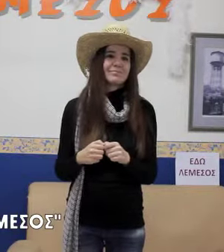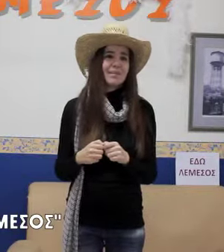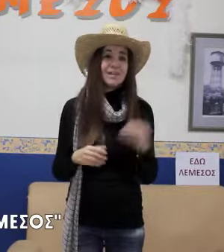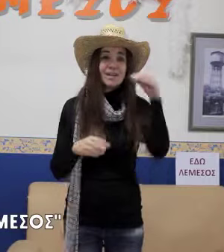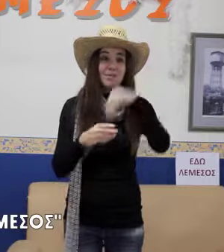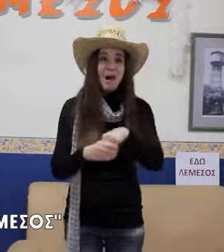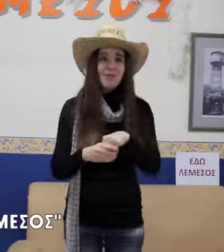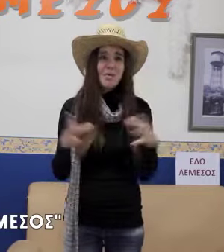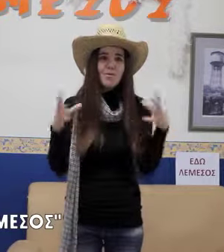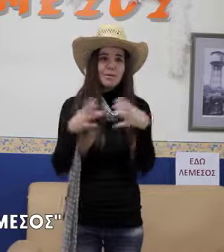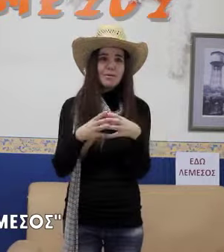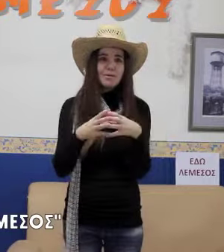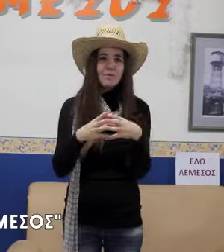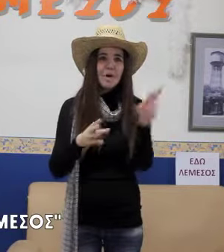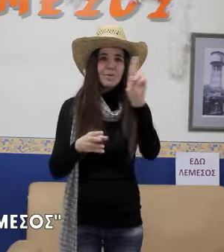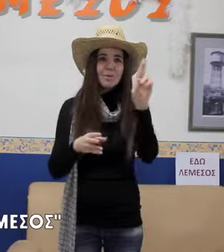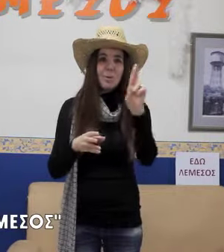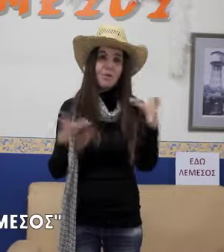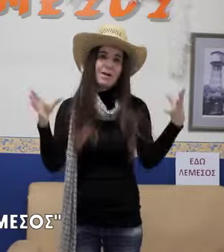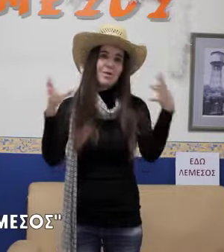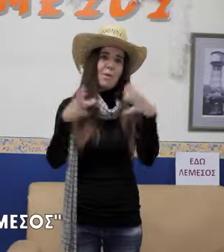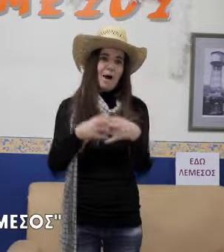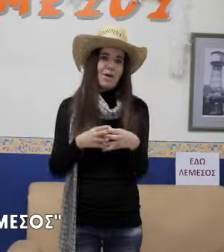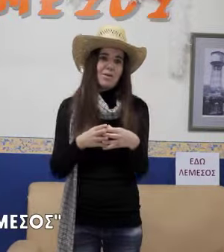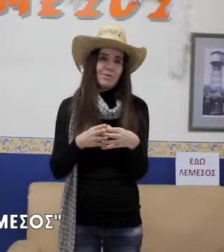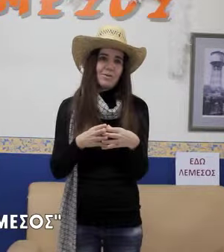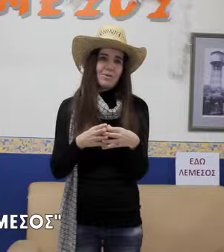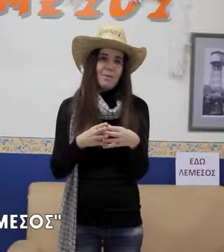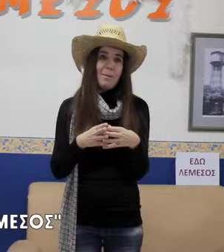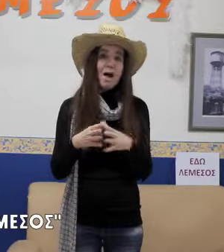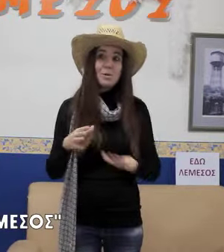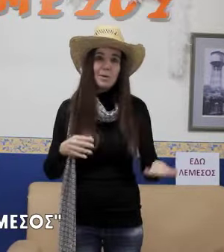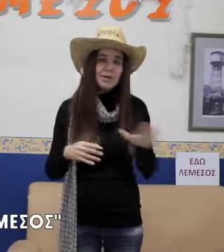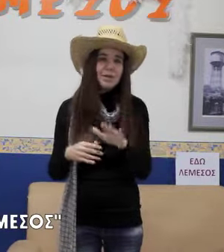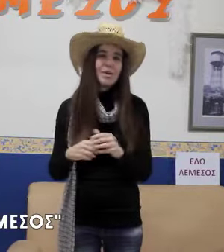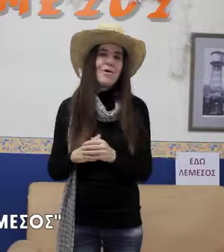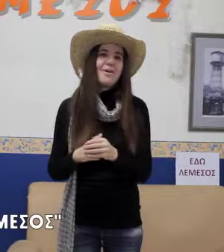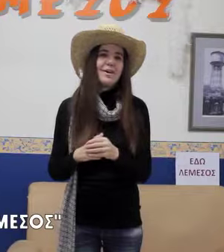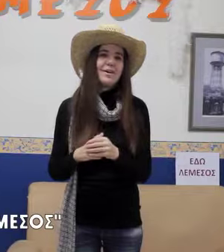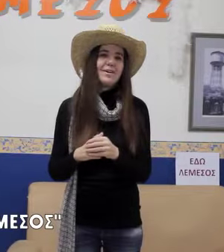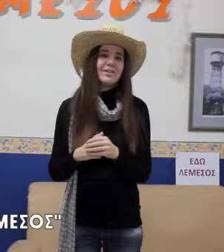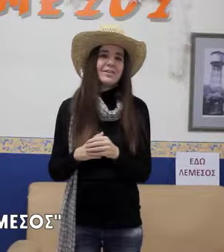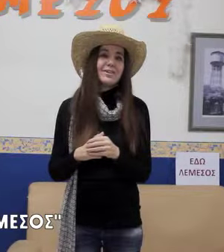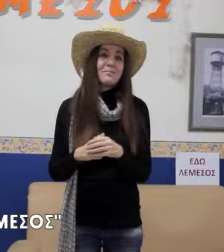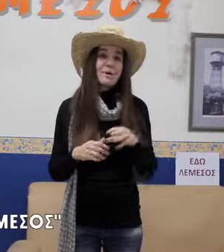Συμμετέχει η ομάδα κρουστών ομάδων Μπατουκίνο και οι Μαζορέτες Λεμεσού.